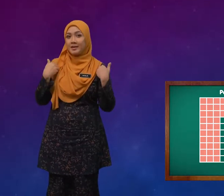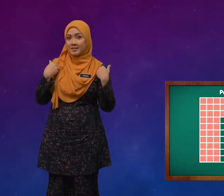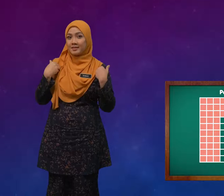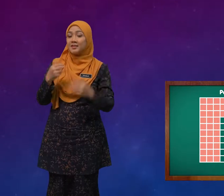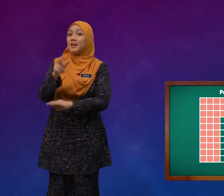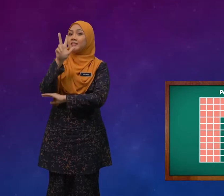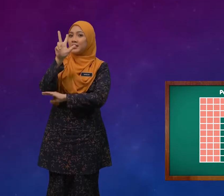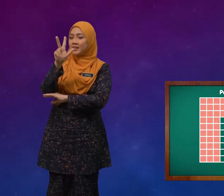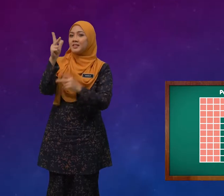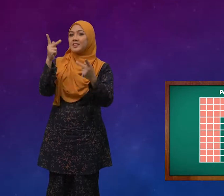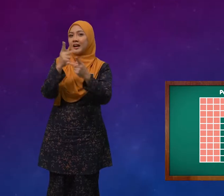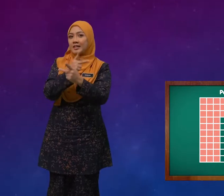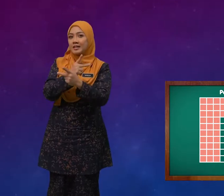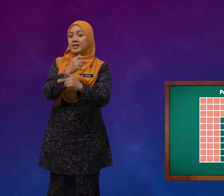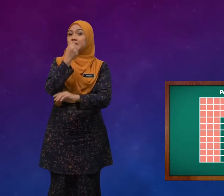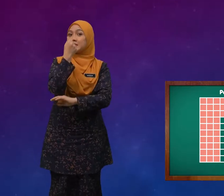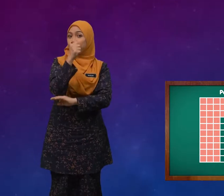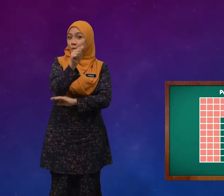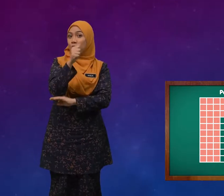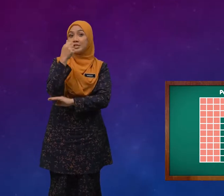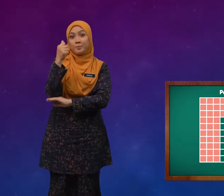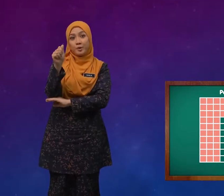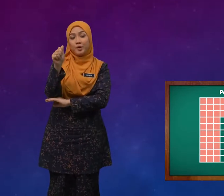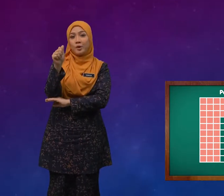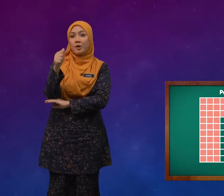Ada 3 kali 10-10.